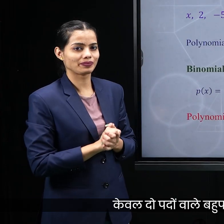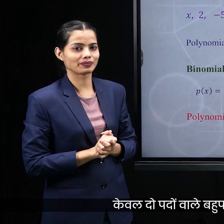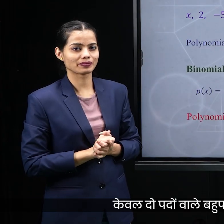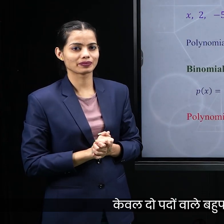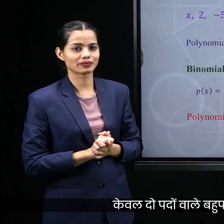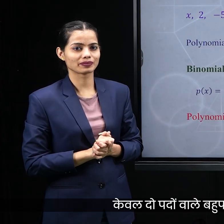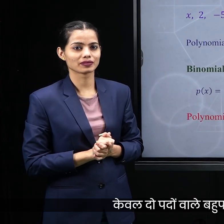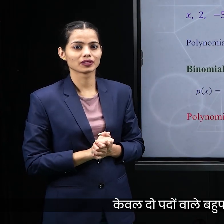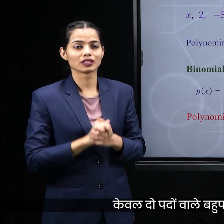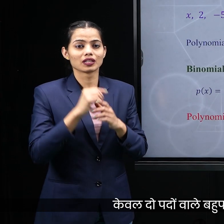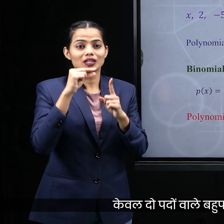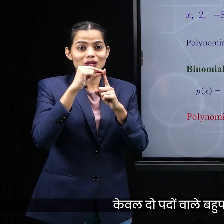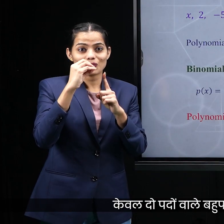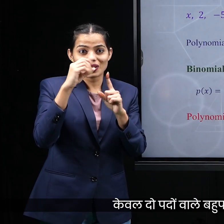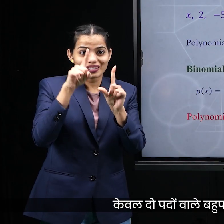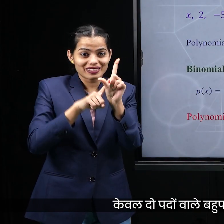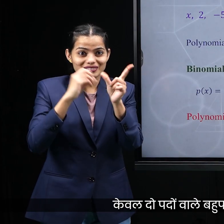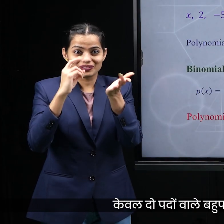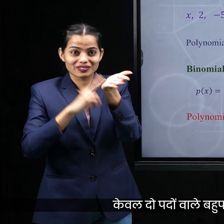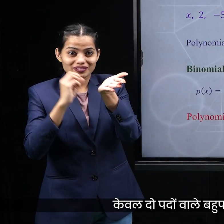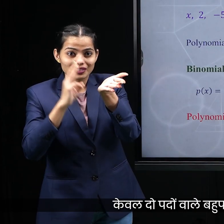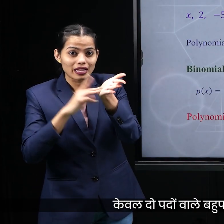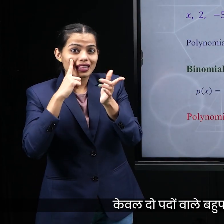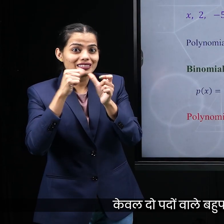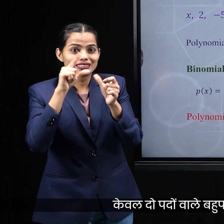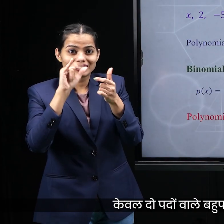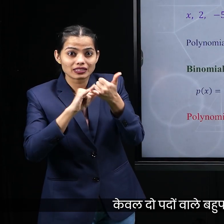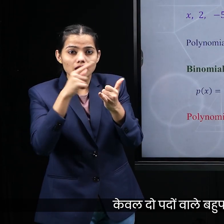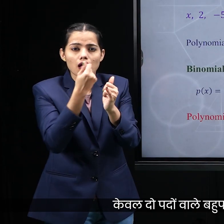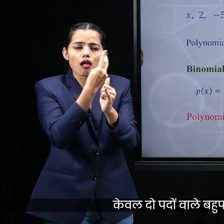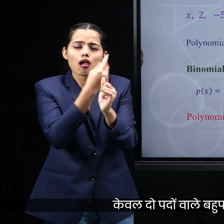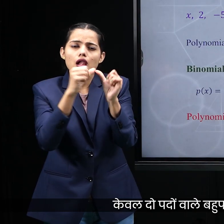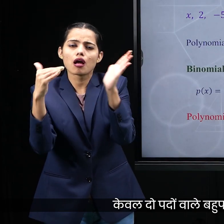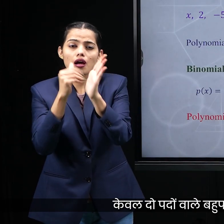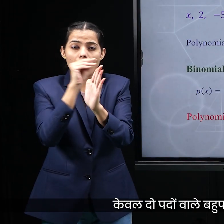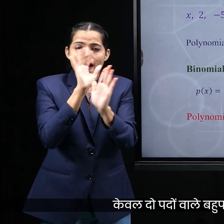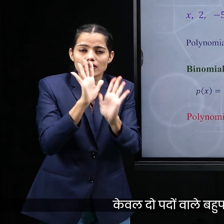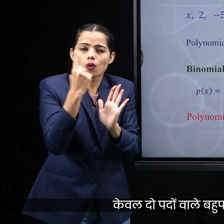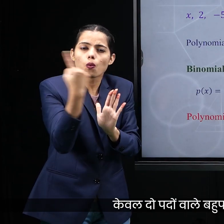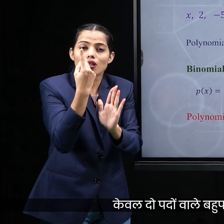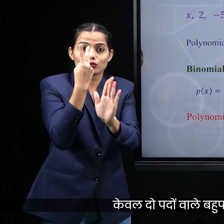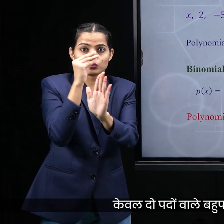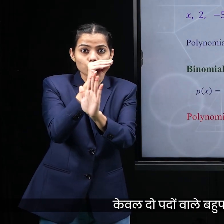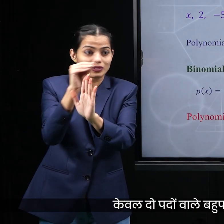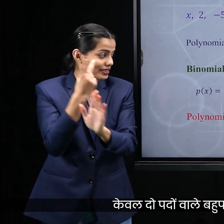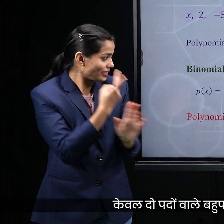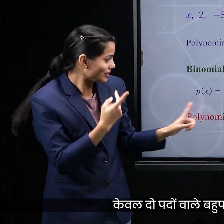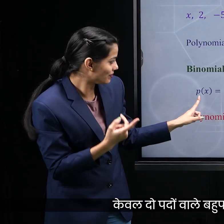केवल 2 पदों वाले बहुपदों को द्विपद कहा जाता है। द्वि का अर्थ है